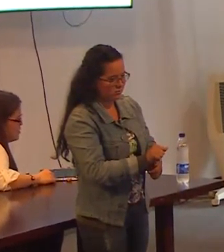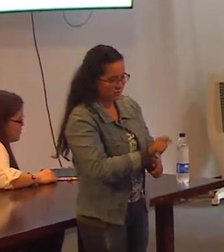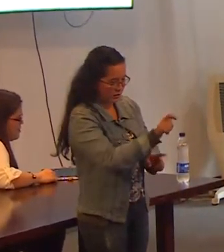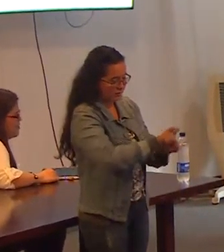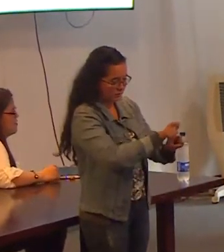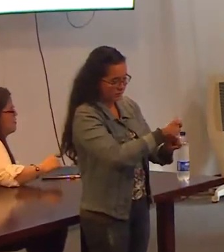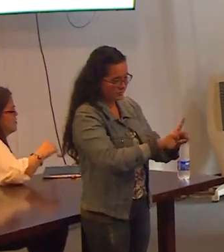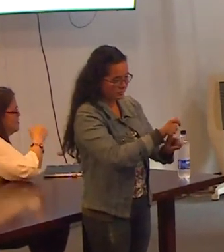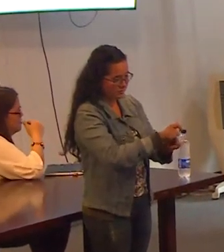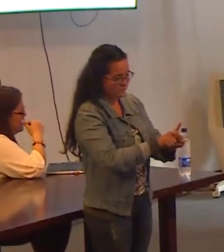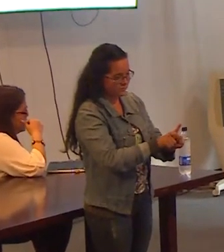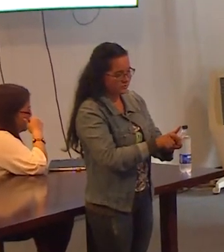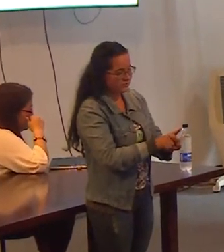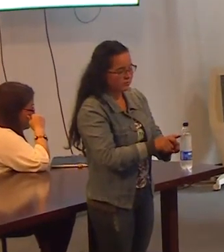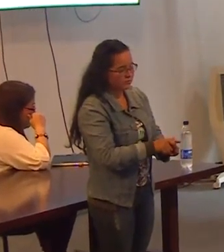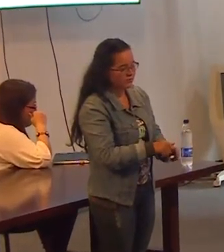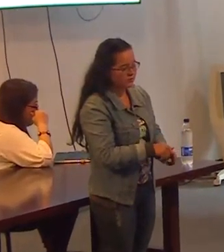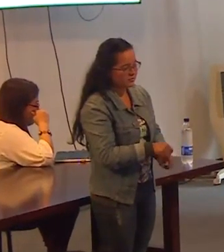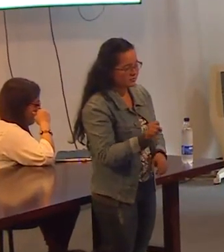diferentes.